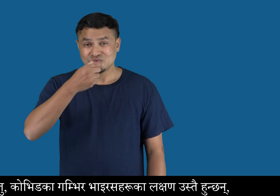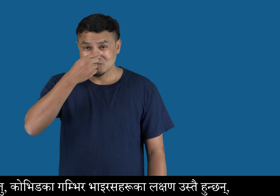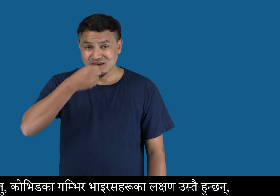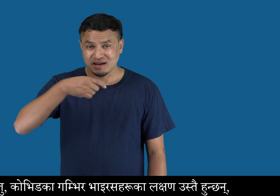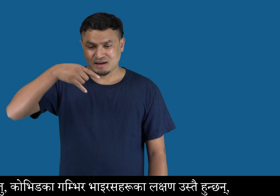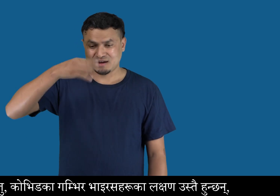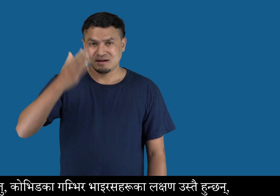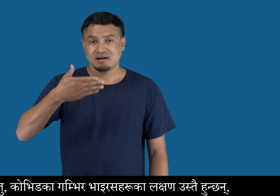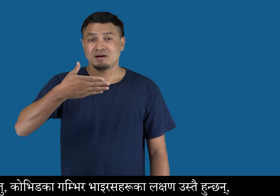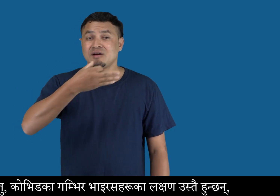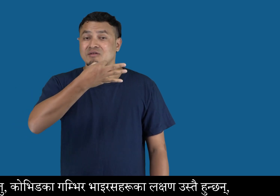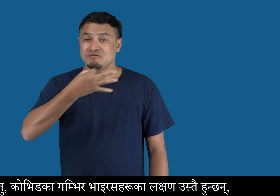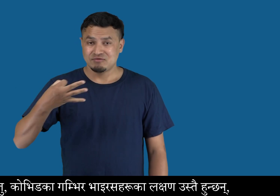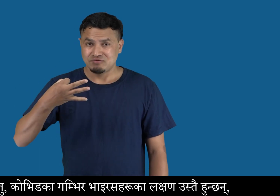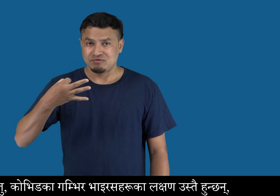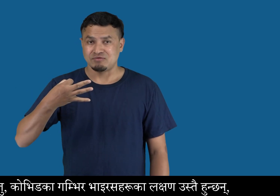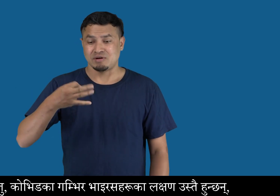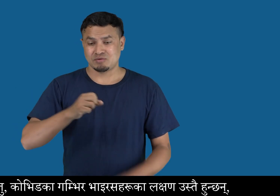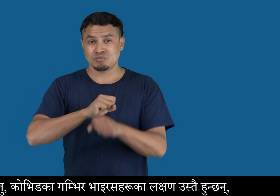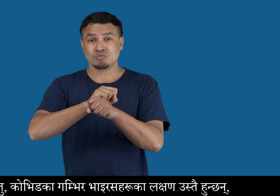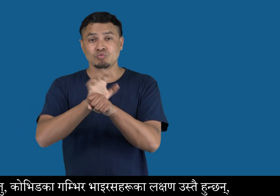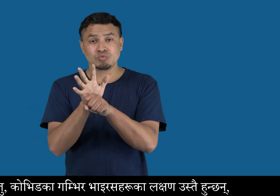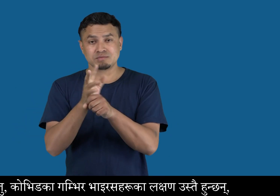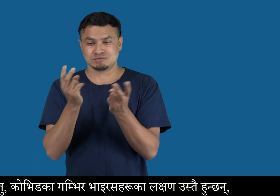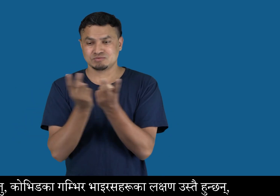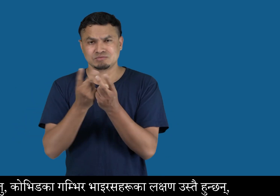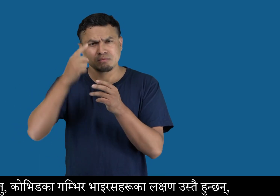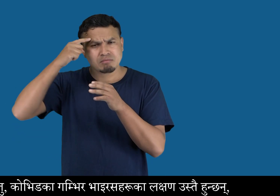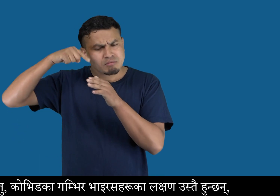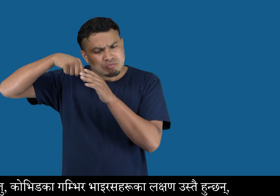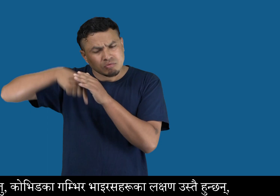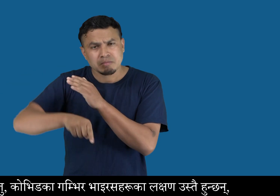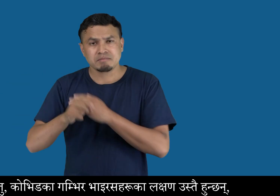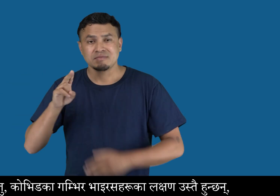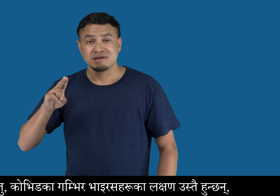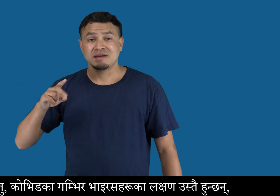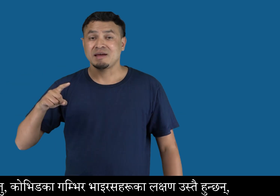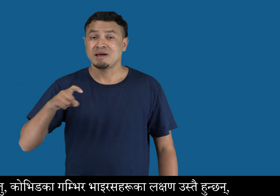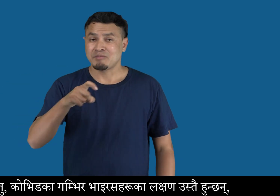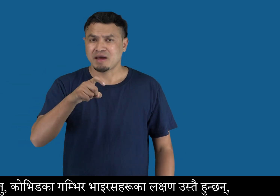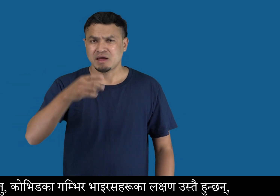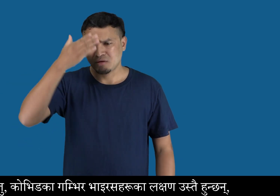रुघा, फ्लू, कोभिडका गम्भीर भाइरसहरूका लक्षण उस्तै हुन्छन्।